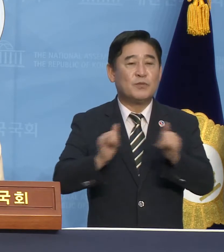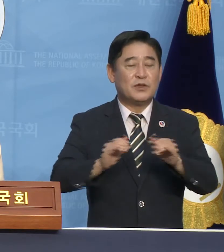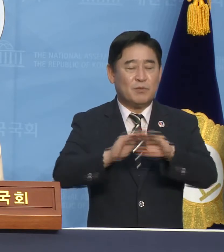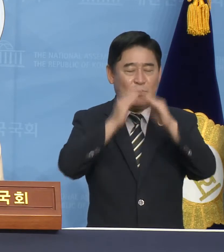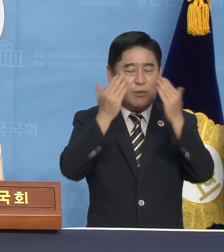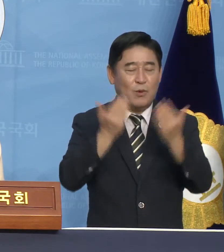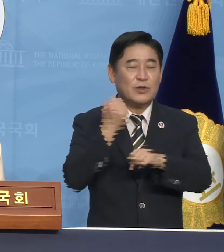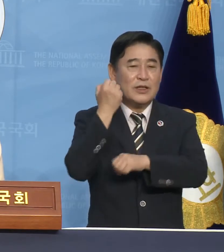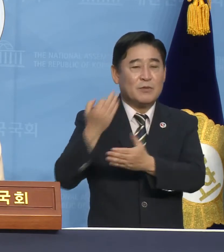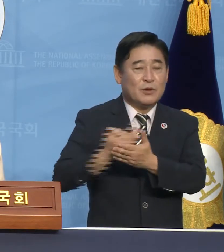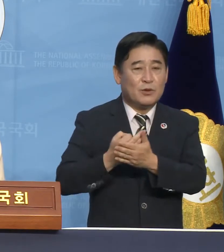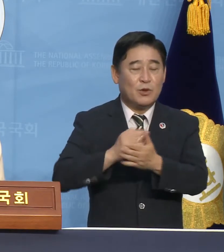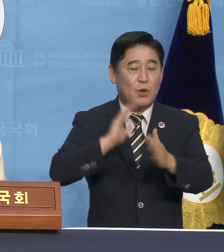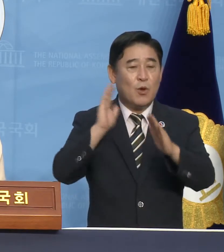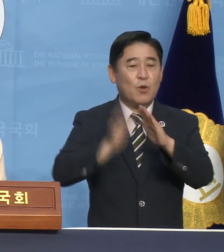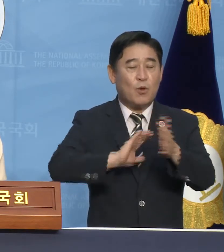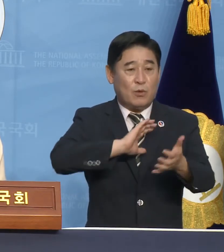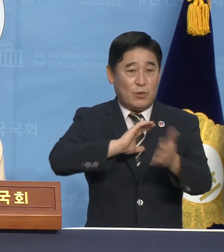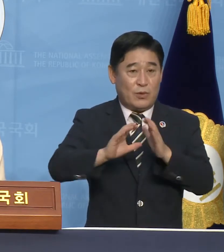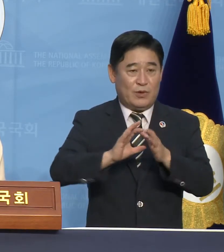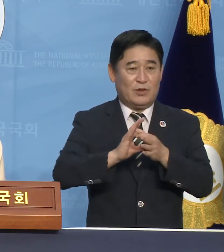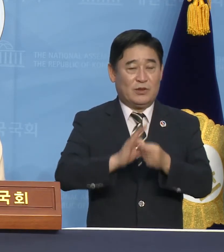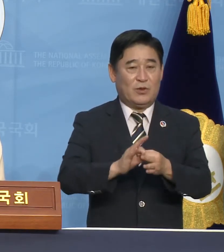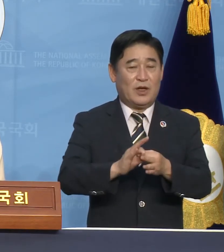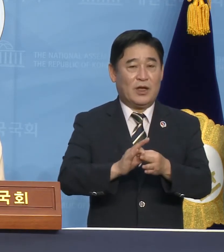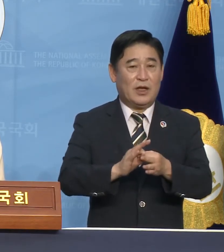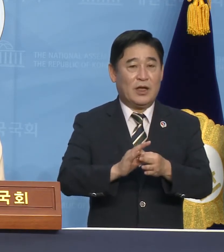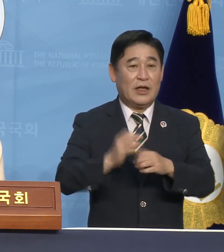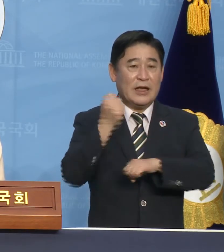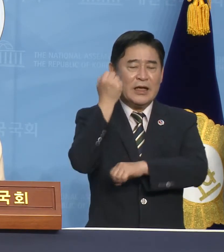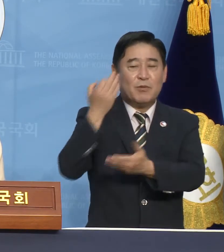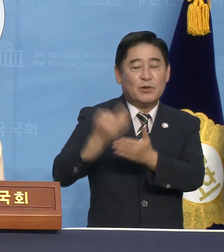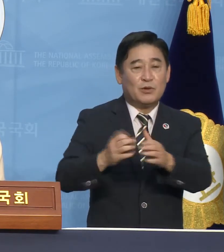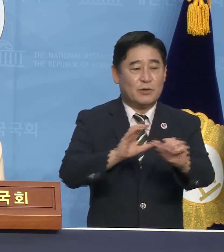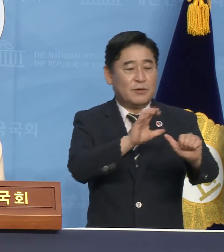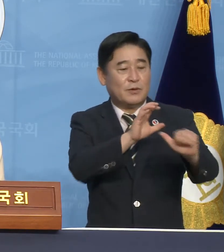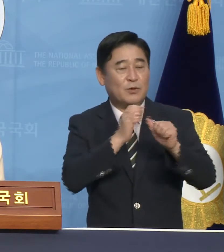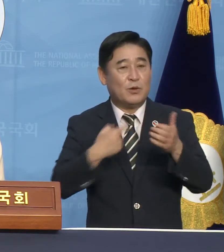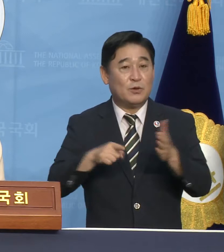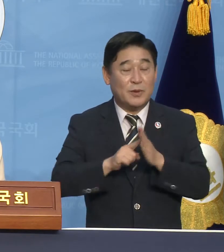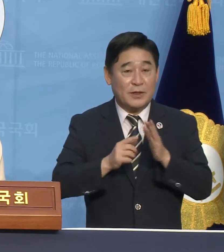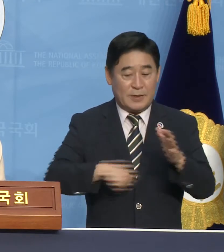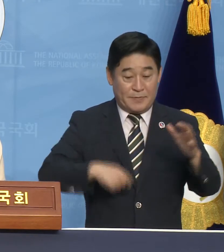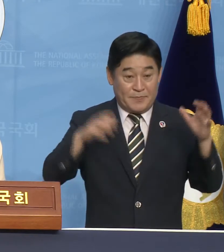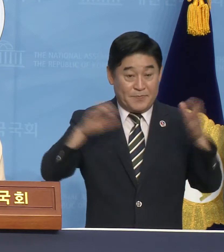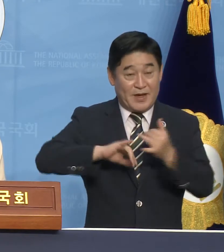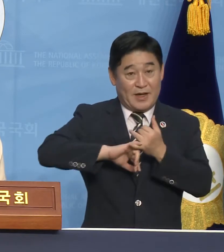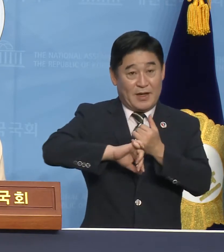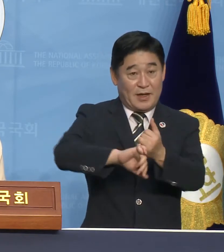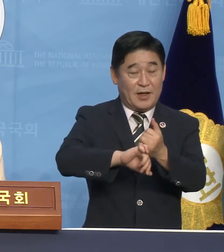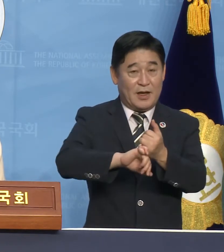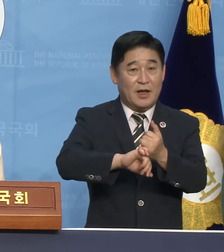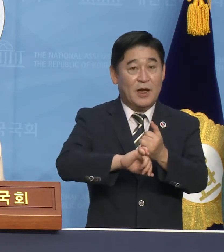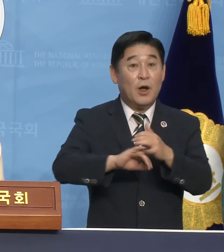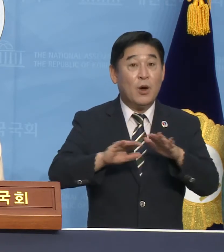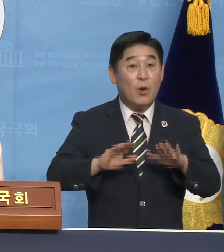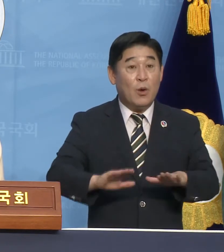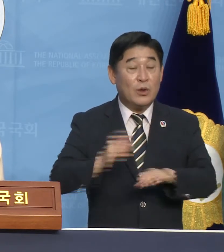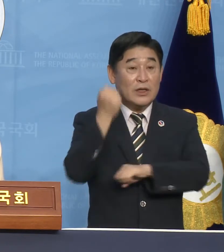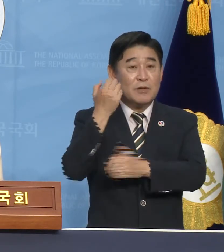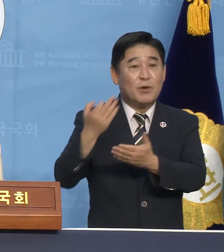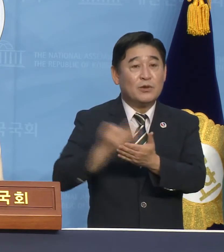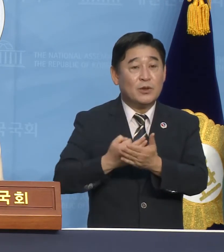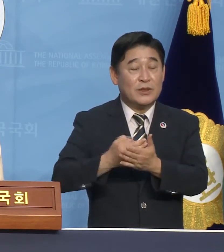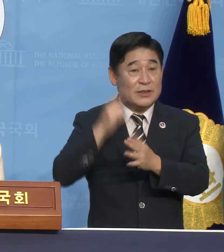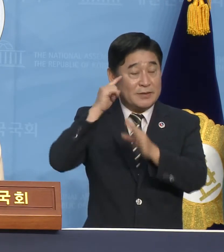국민적으로 기본소득 공론화를 통해 기본소득 도입을 위한 힘을 모으겠다고 약속했습니다. 오늘